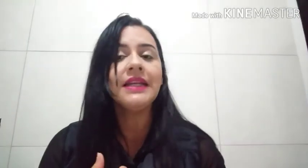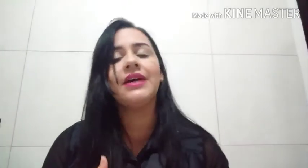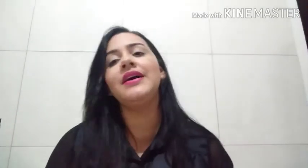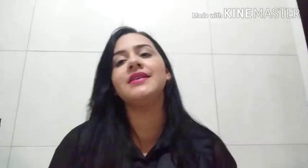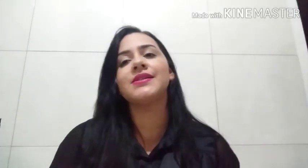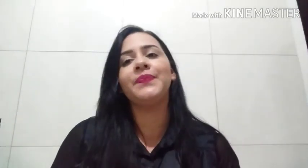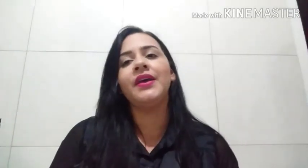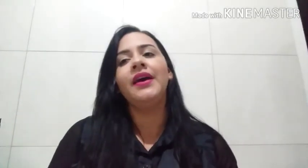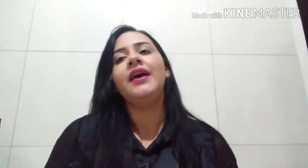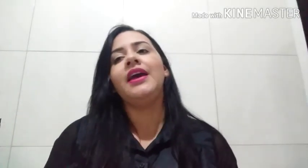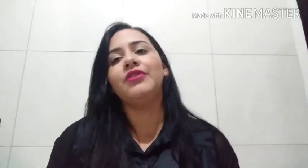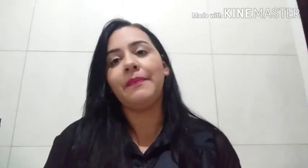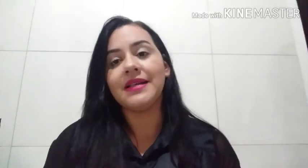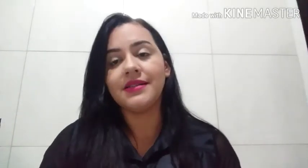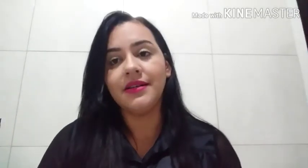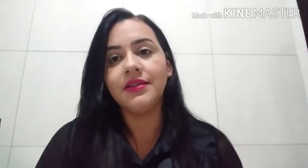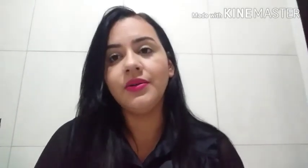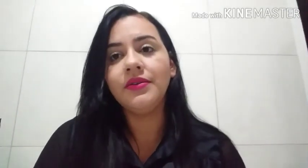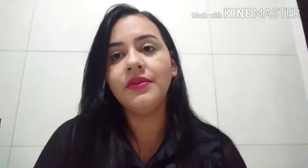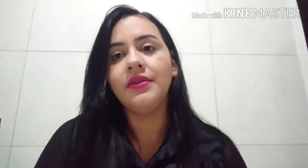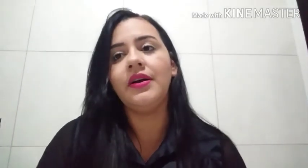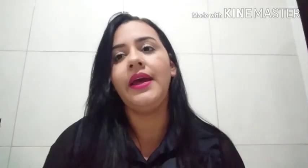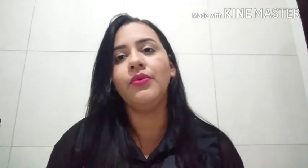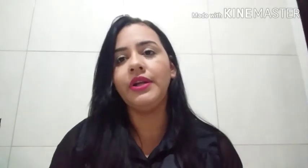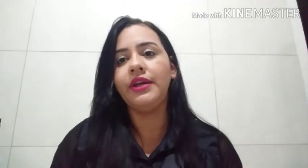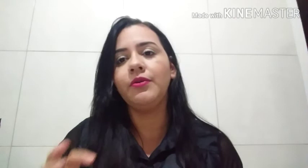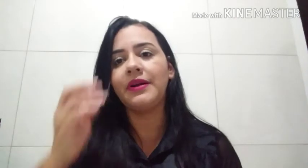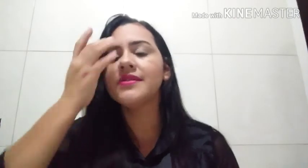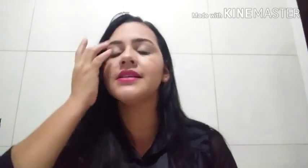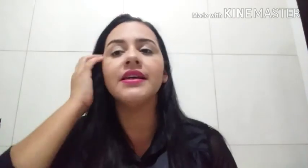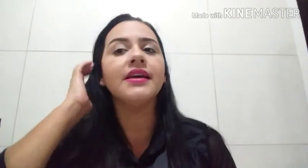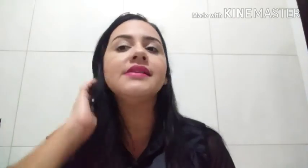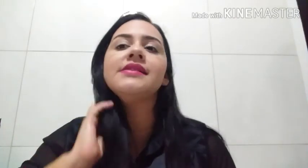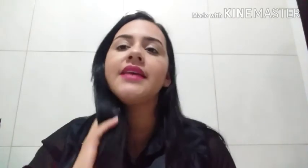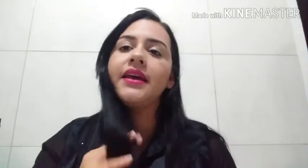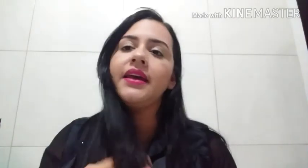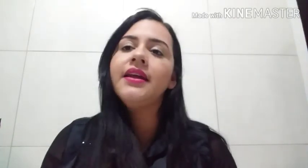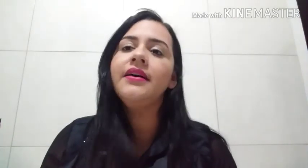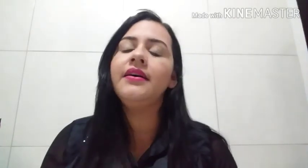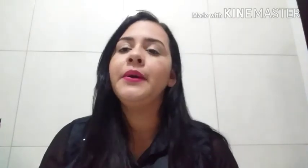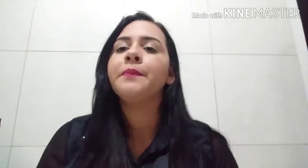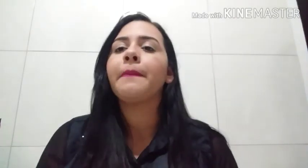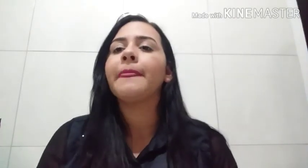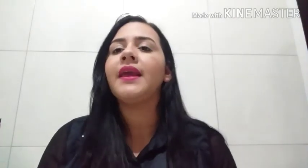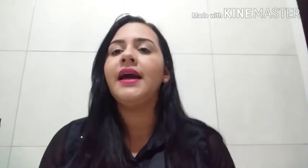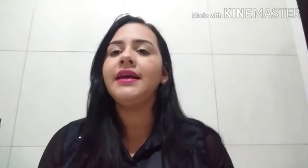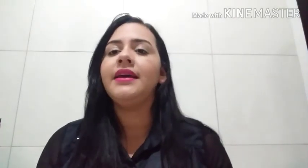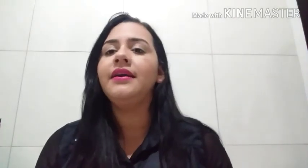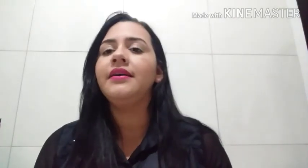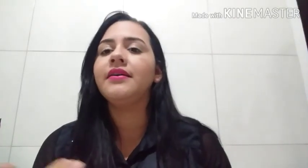Então é isso. Eu vou estar passando o livro para vocês em seguida. E aí vou